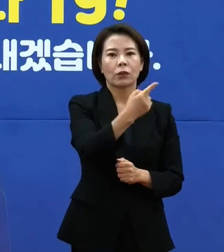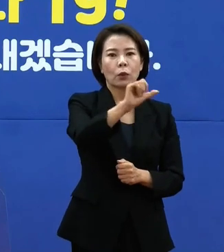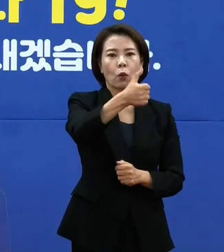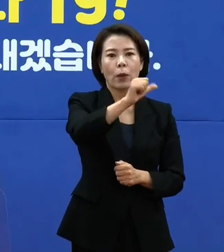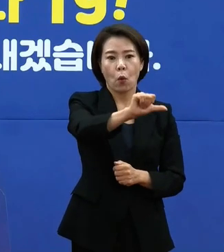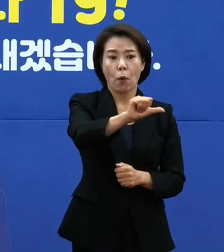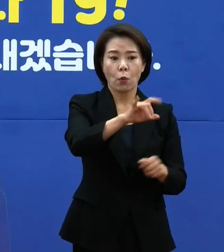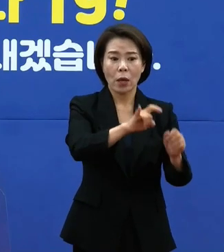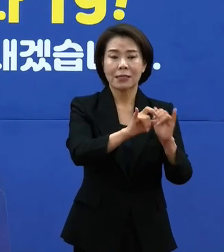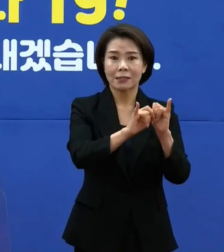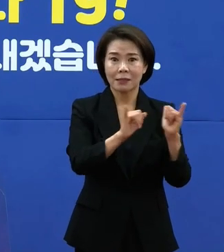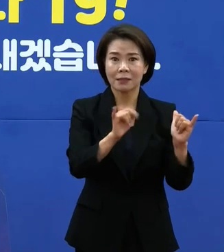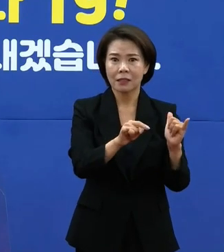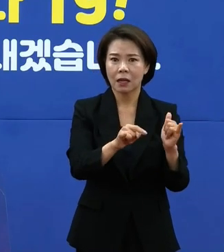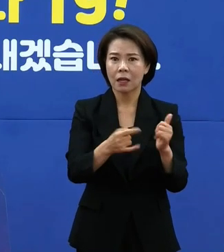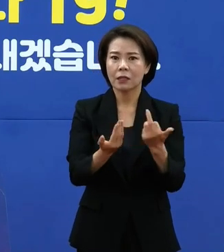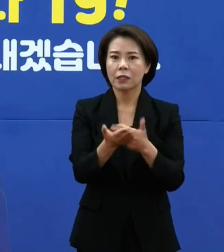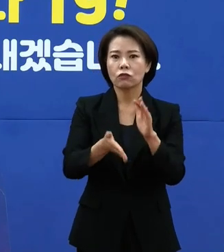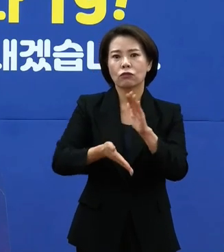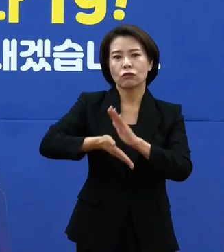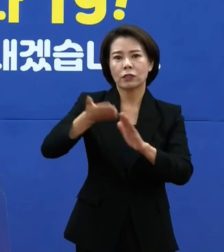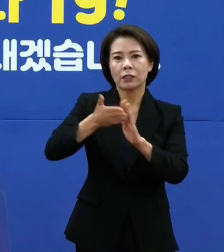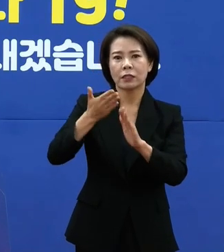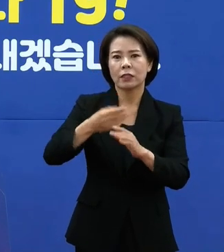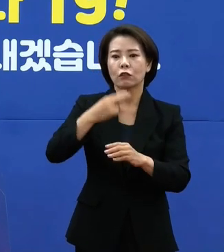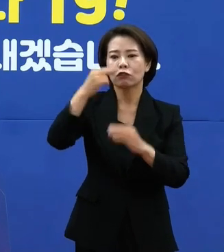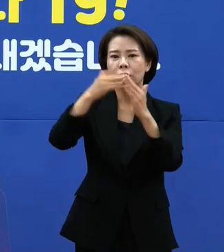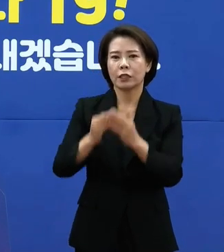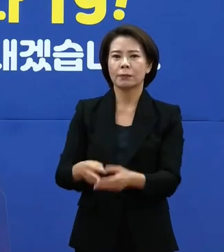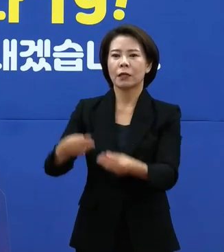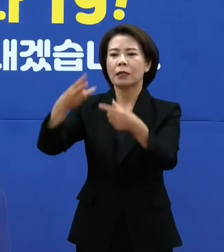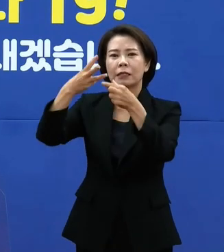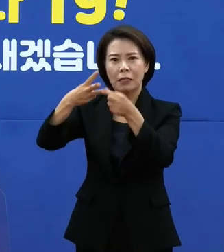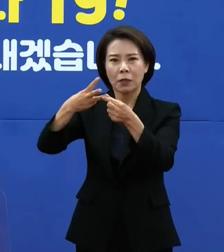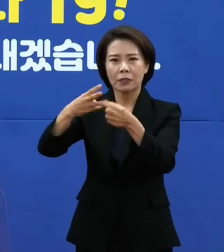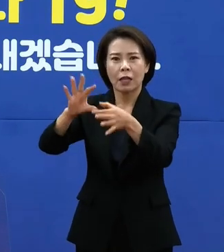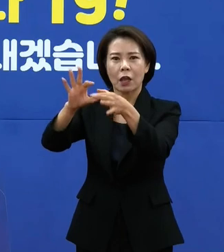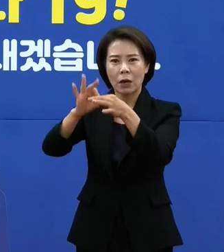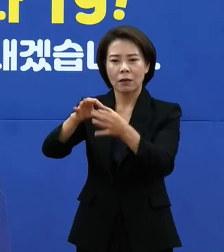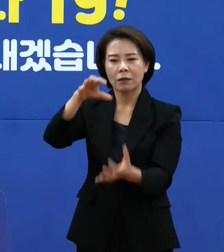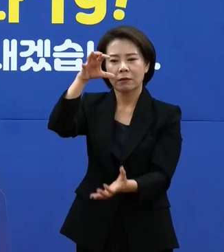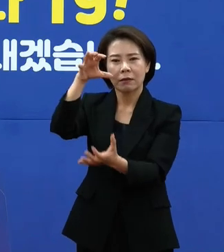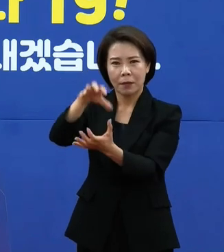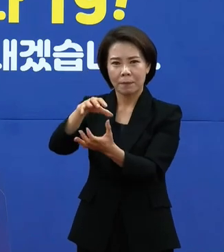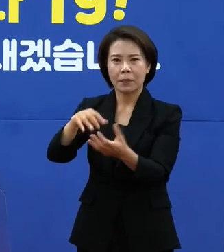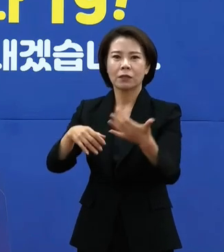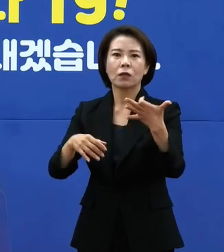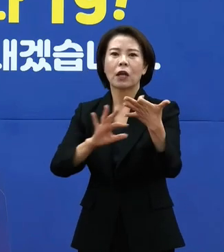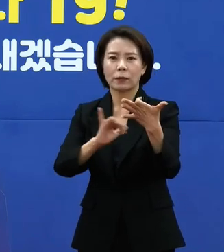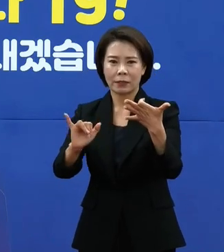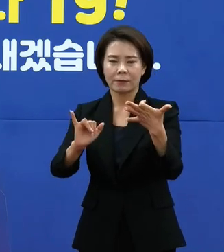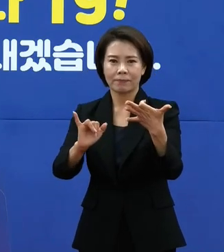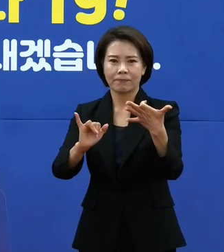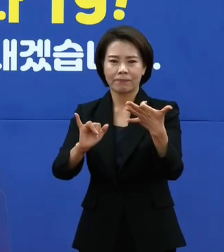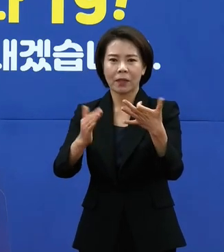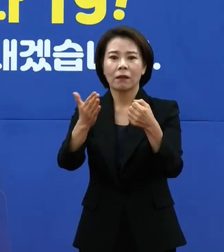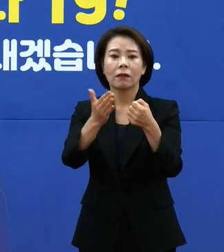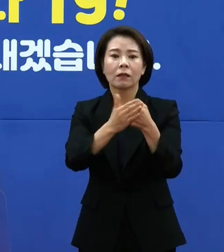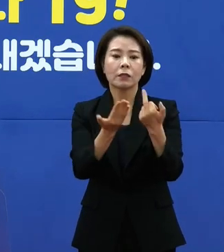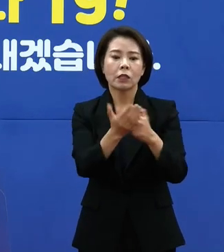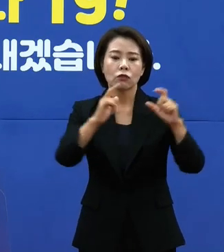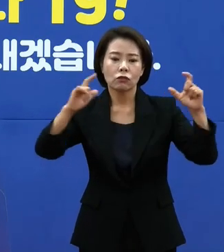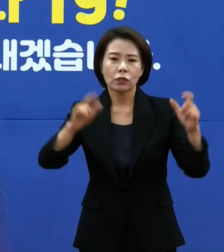1505번 확진으로 제주시 유흥주점 3 관련 확진자 역시 총 19명으로 늘었습니다. 이에 따라